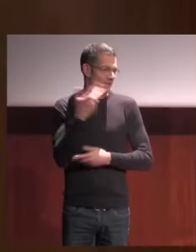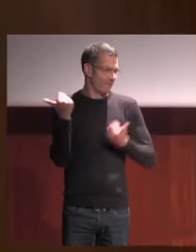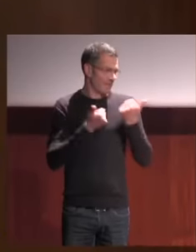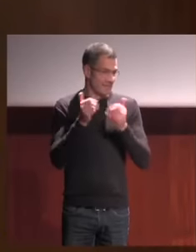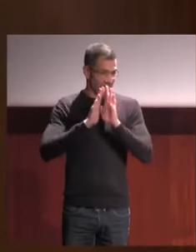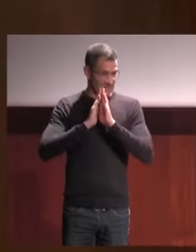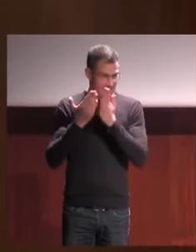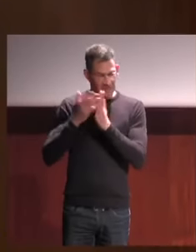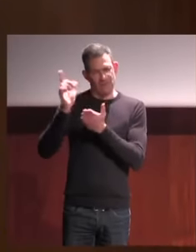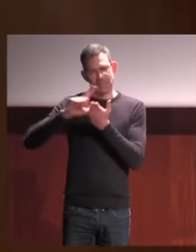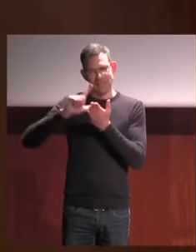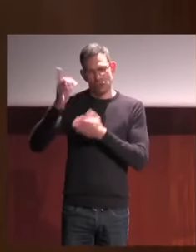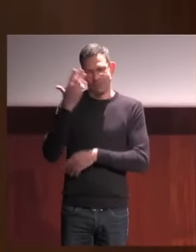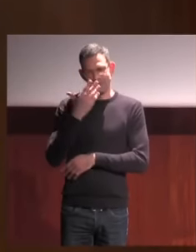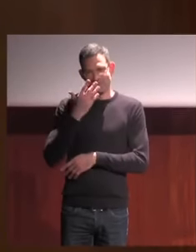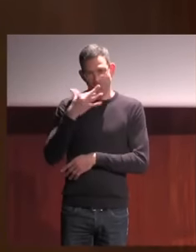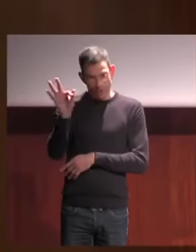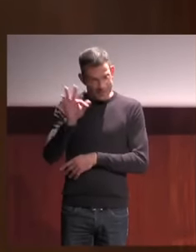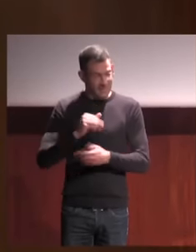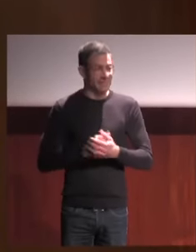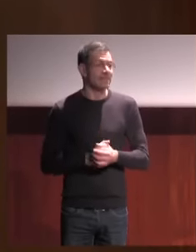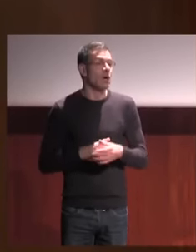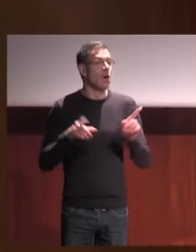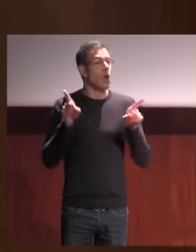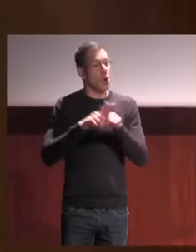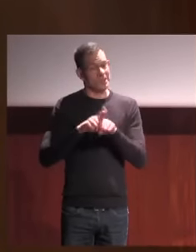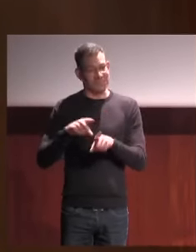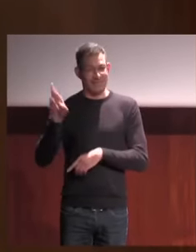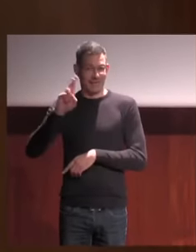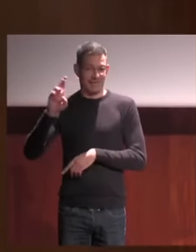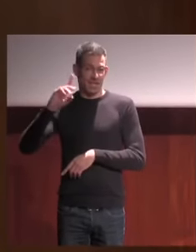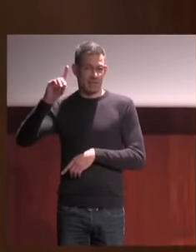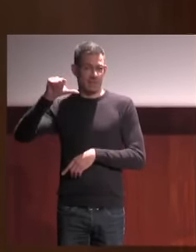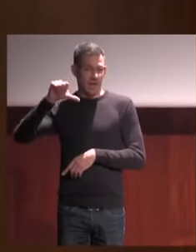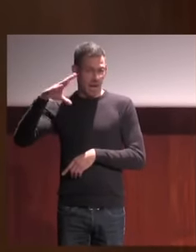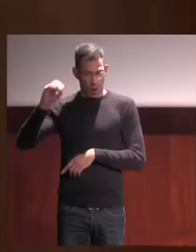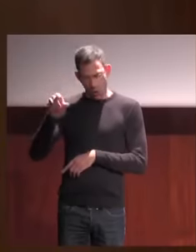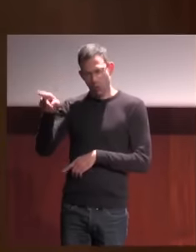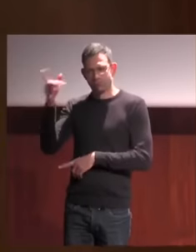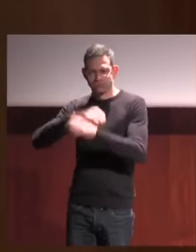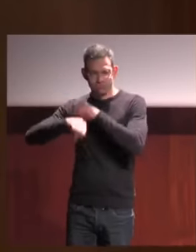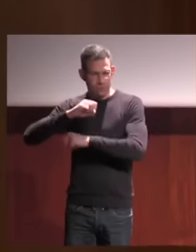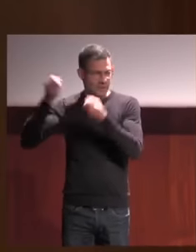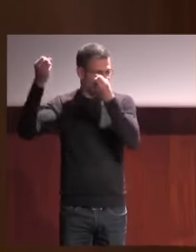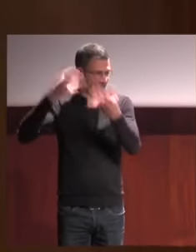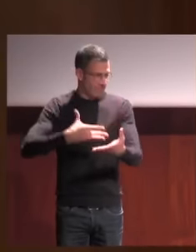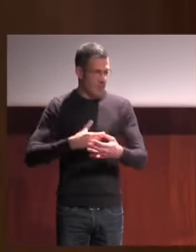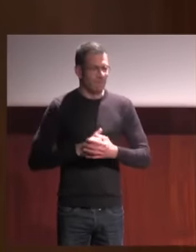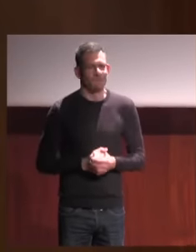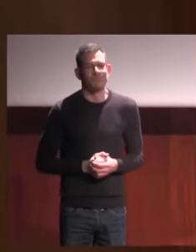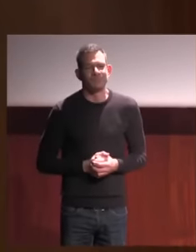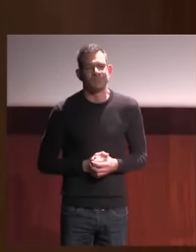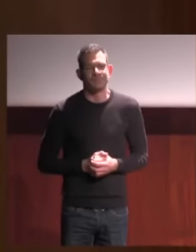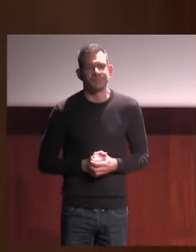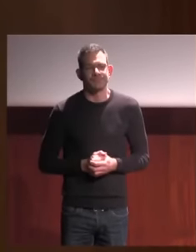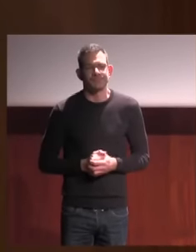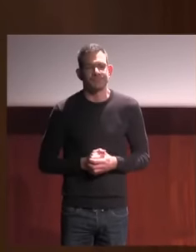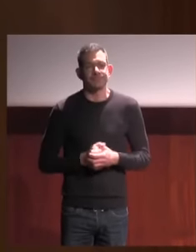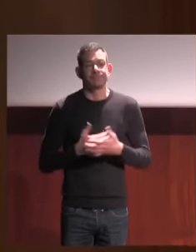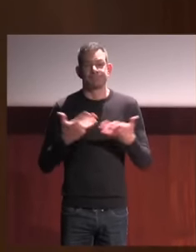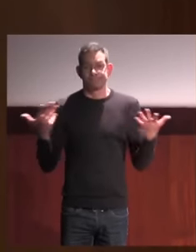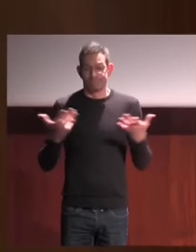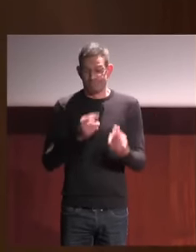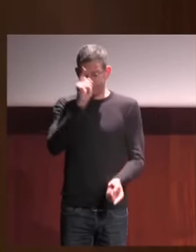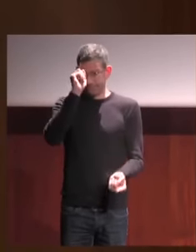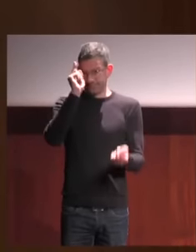la littérature française, ainsi que Richard Dao au service des manifestations. En raison de sa